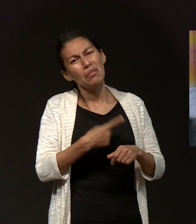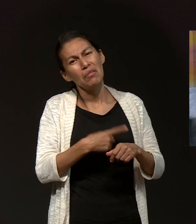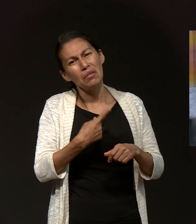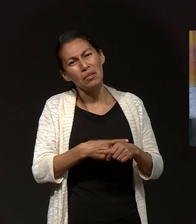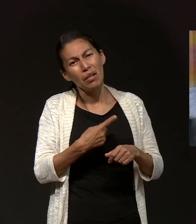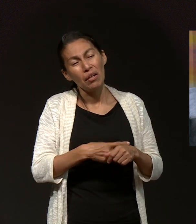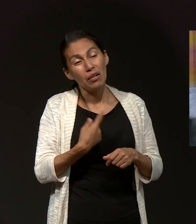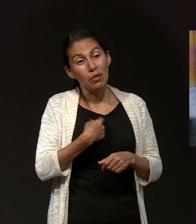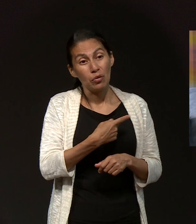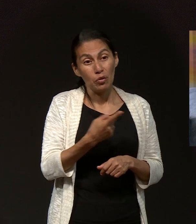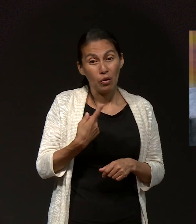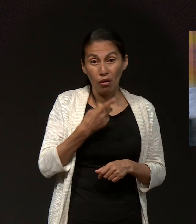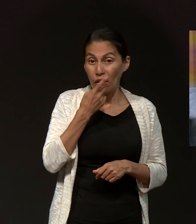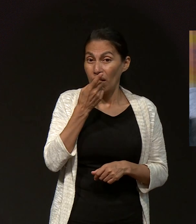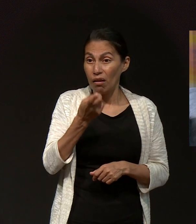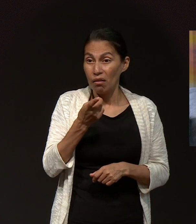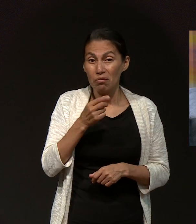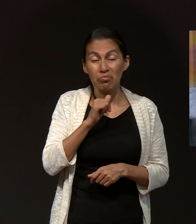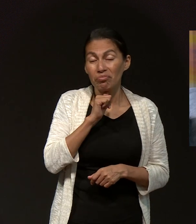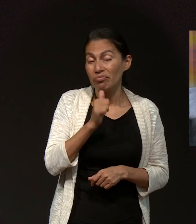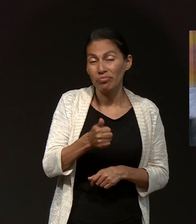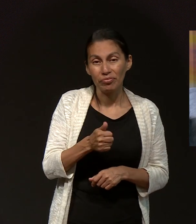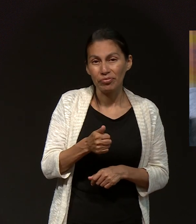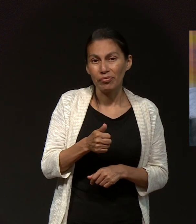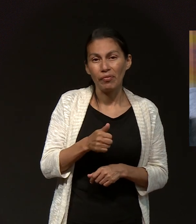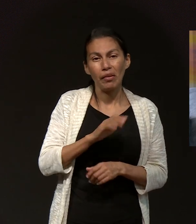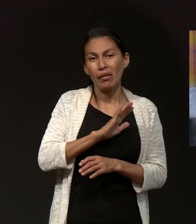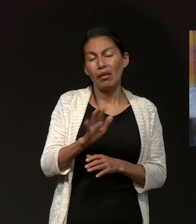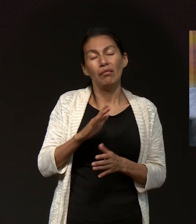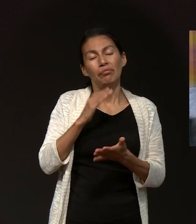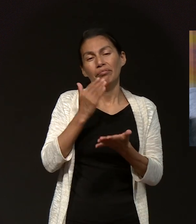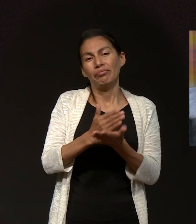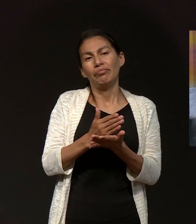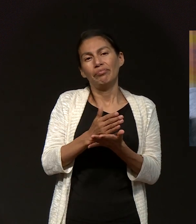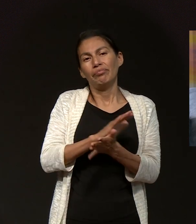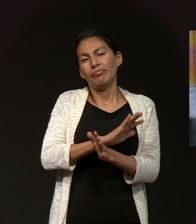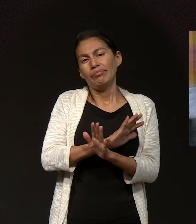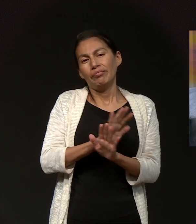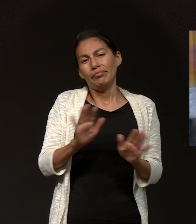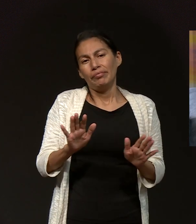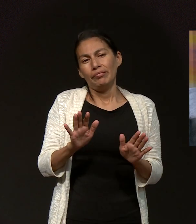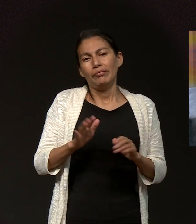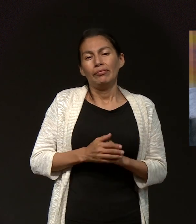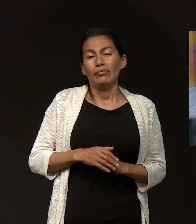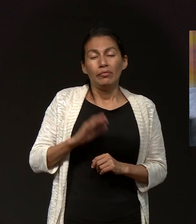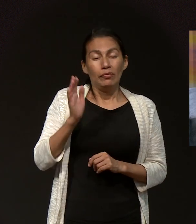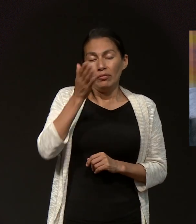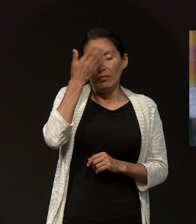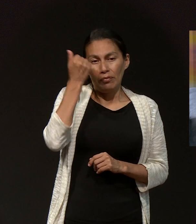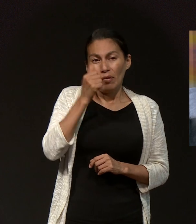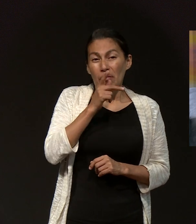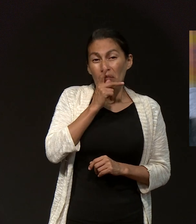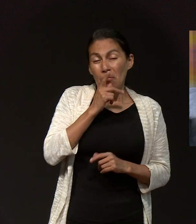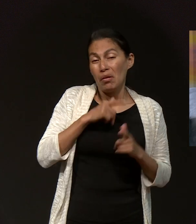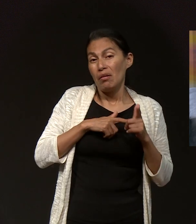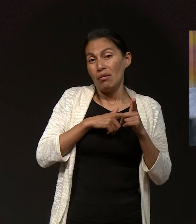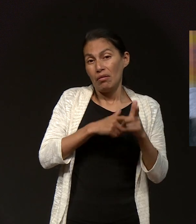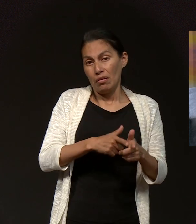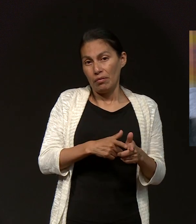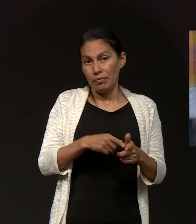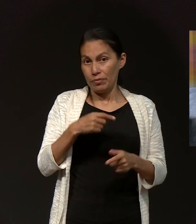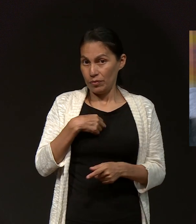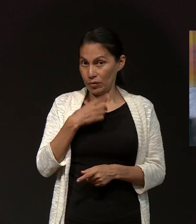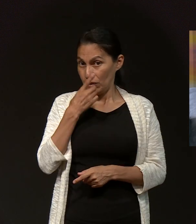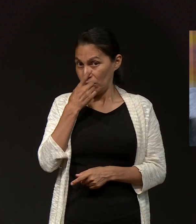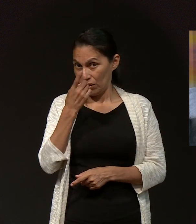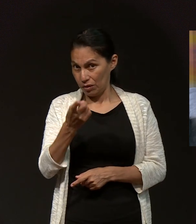saliendo adelante. Dice, nosotros ya no tenemos más que decirte ahora esto, ya hemos hecho todo, hasta ahí llegamos. Pero